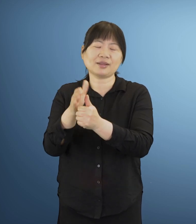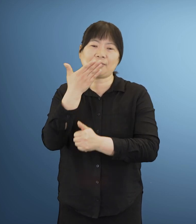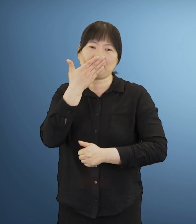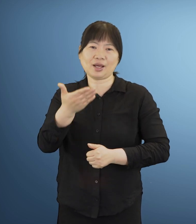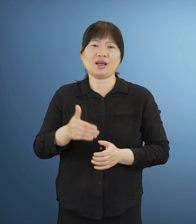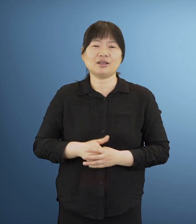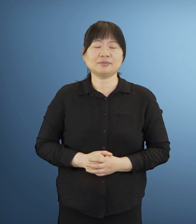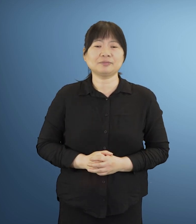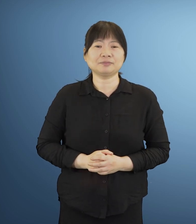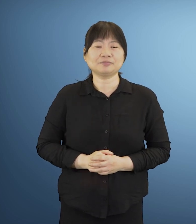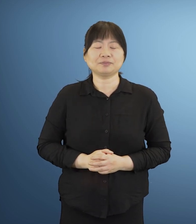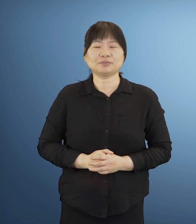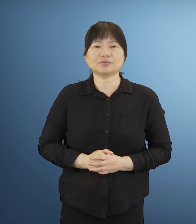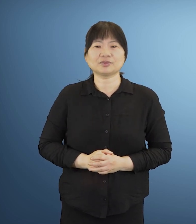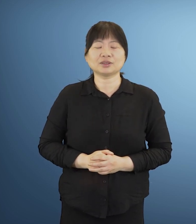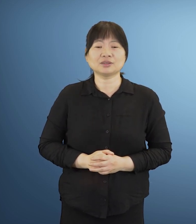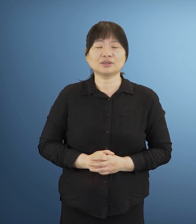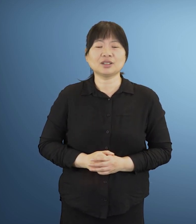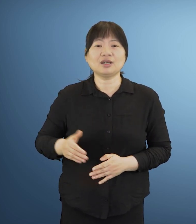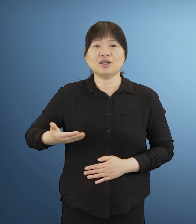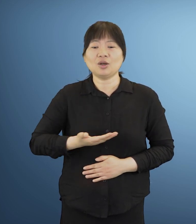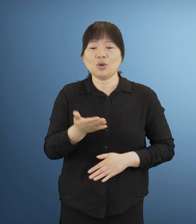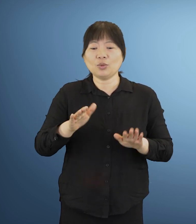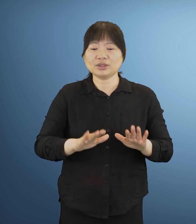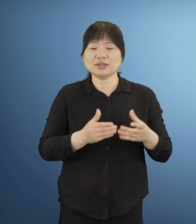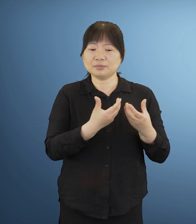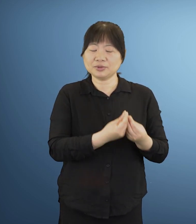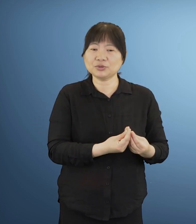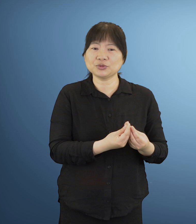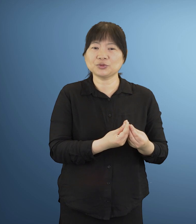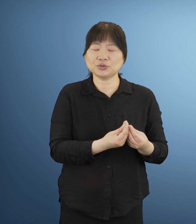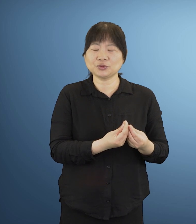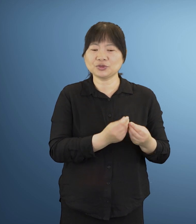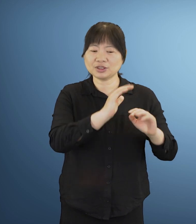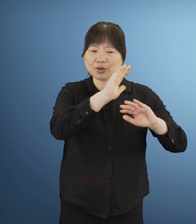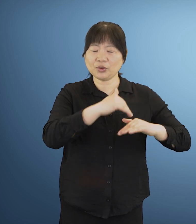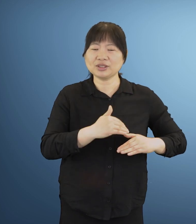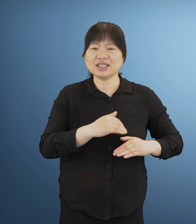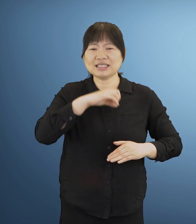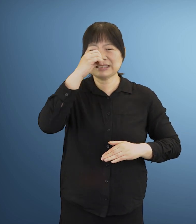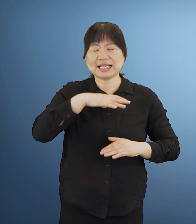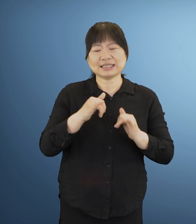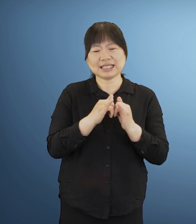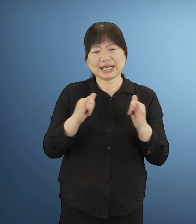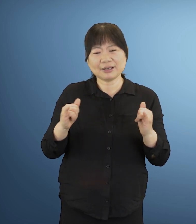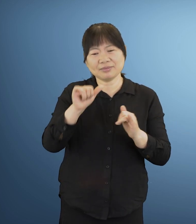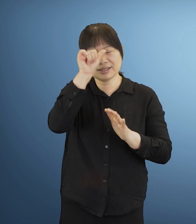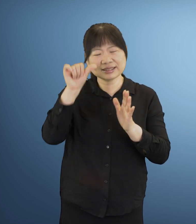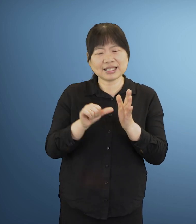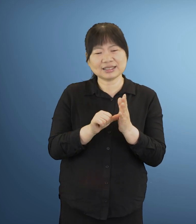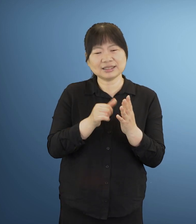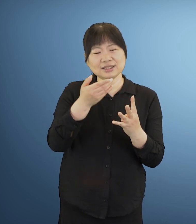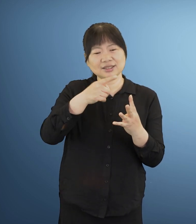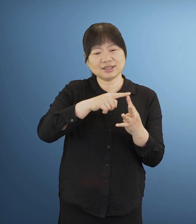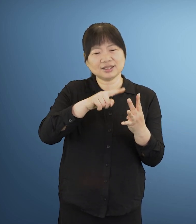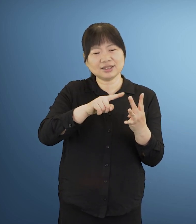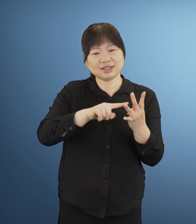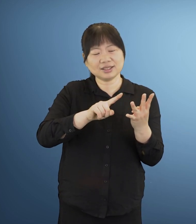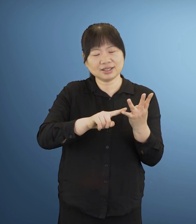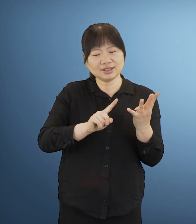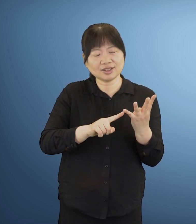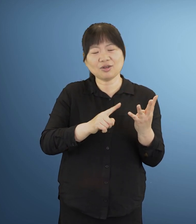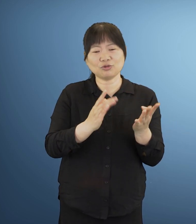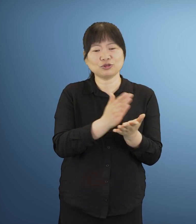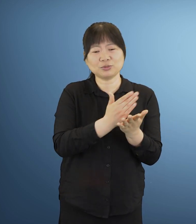여러분, 만약에 이 비유가 네 종류의 인생을 구분하는 비유라면 저서부터 여기 희망